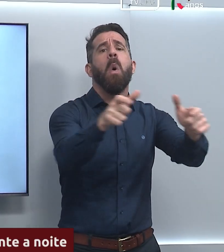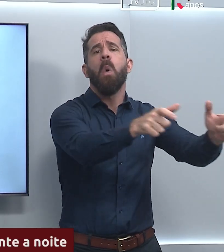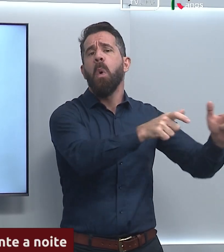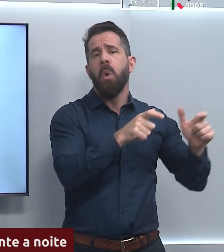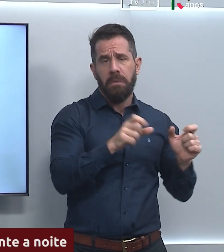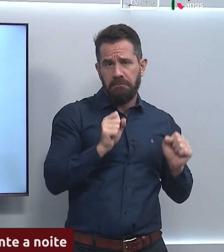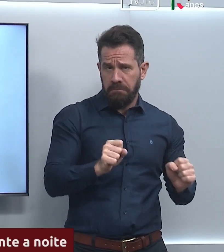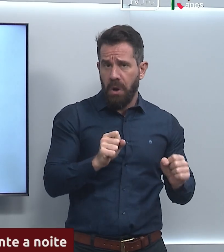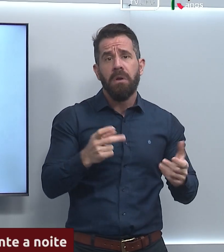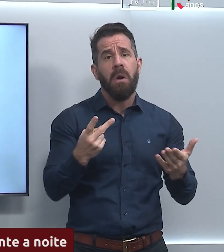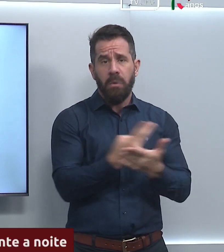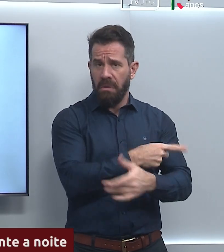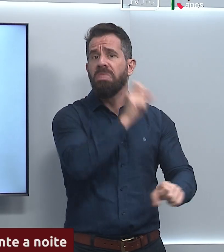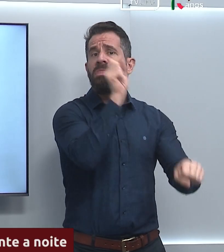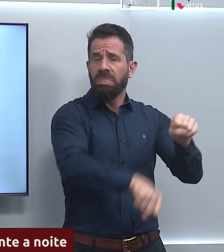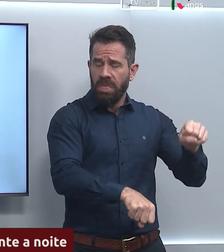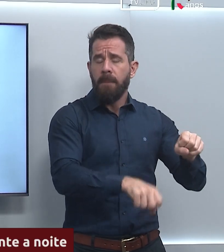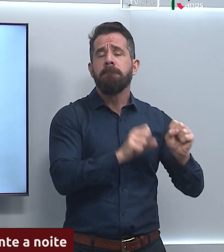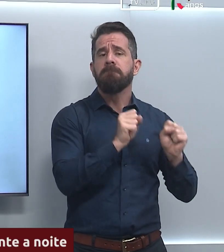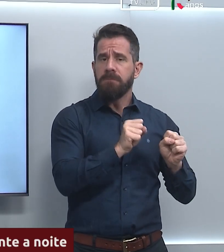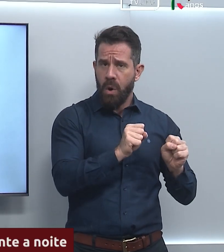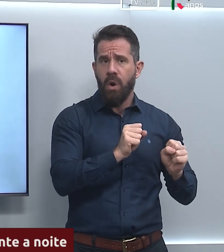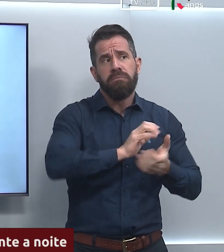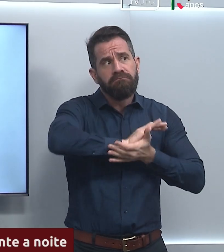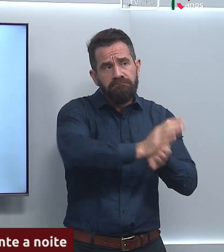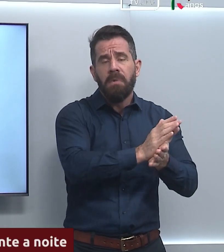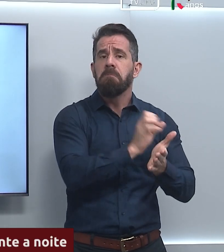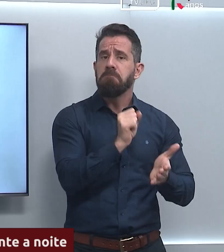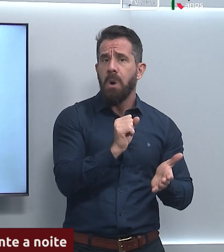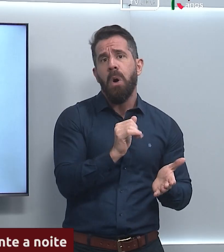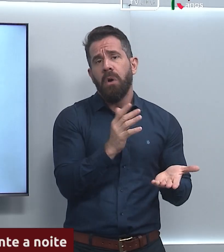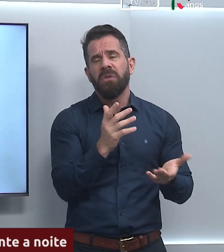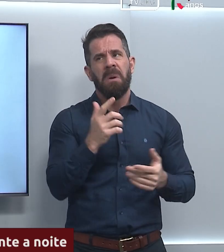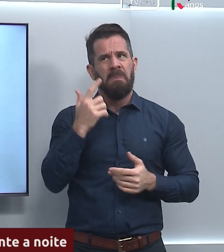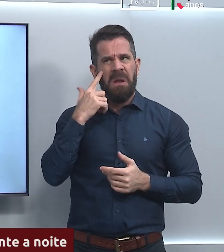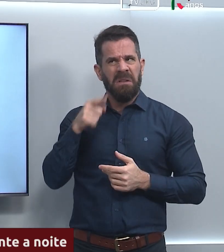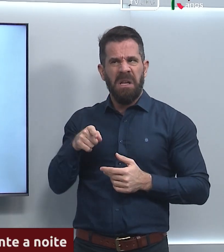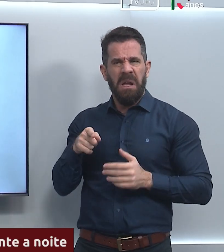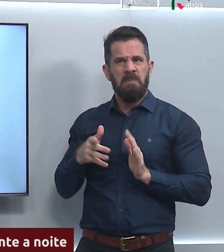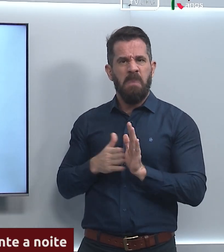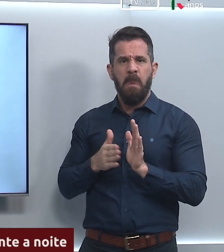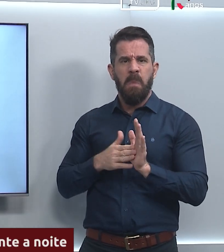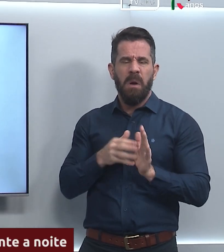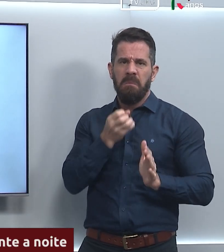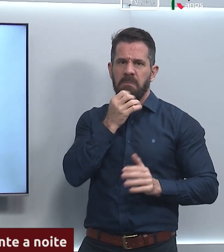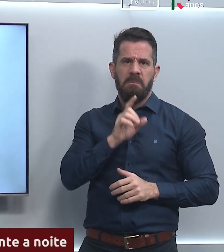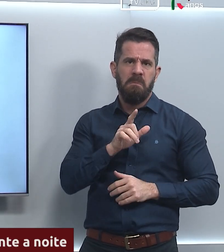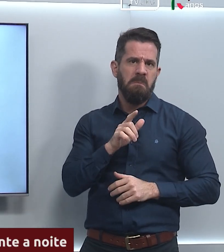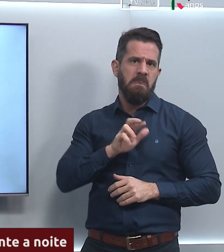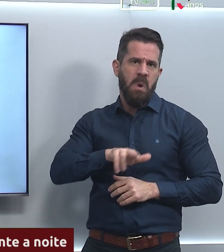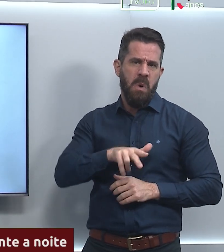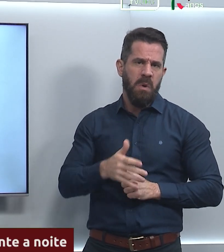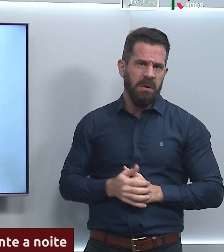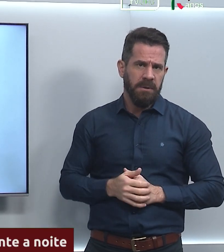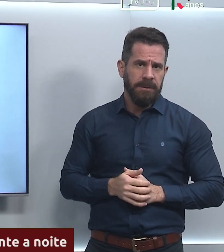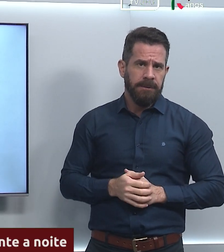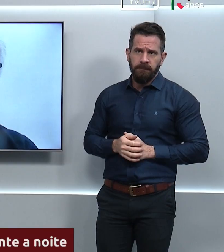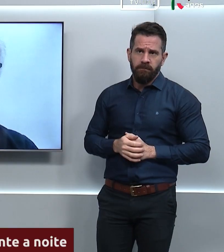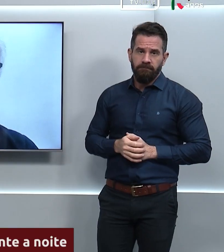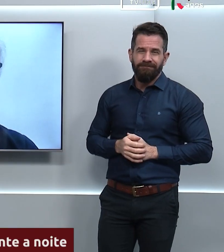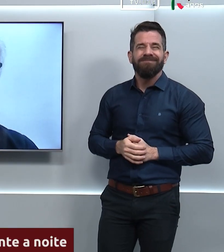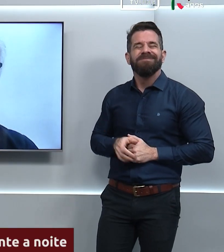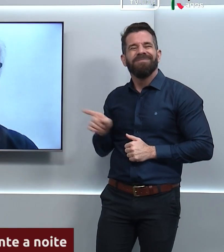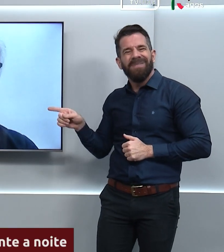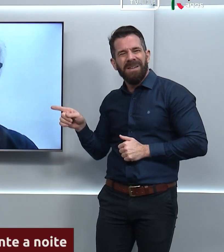momento. Então, ele é inefetivo, essa política. Bom, o professor está citando aqui, o crime que a